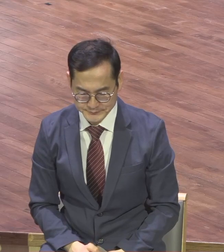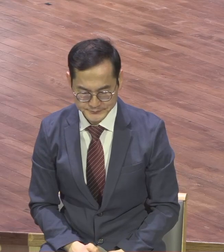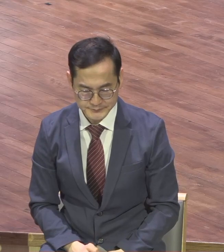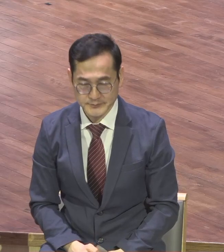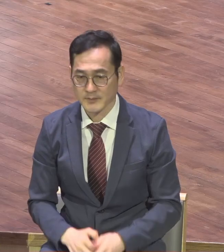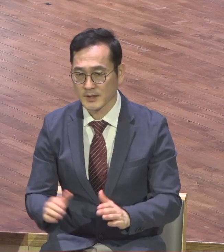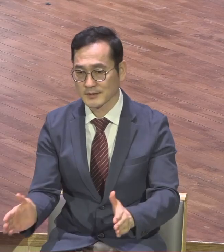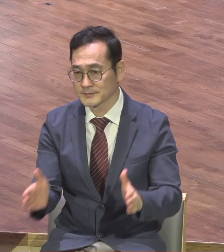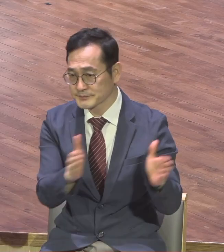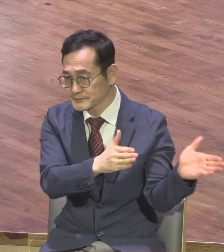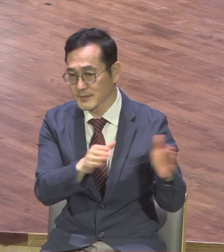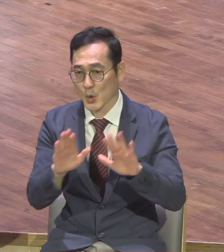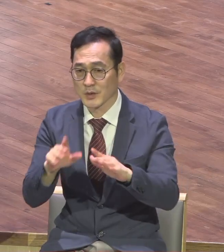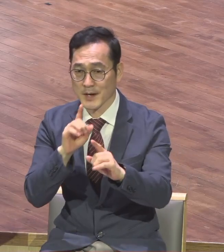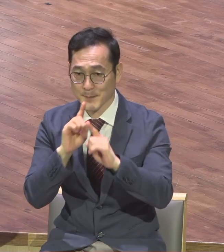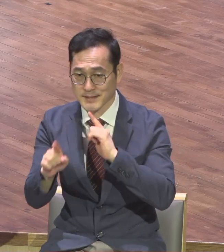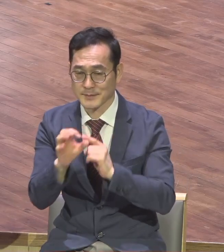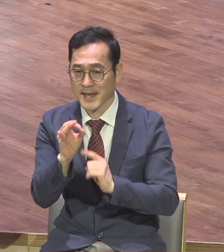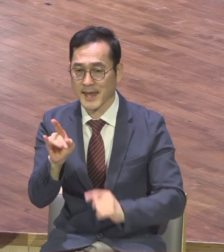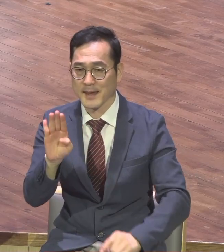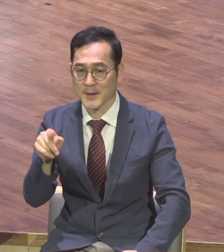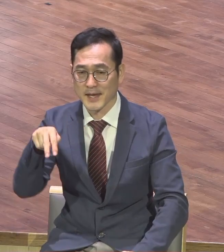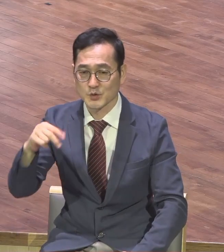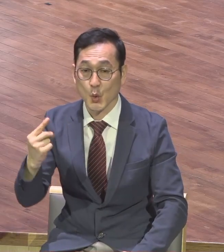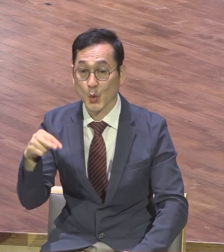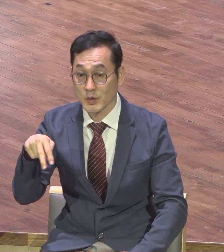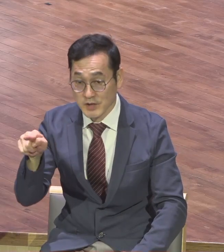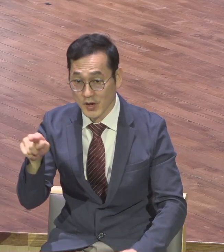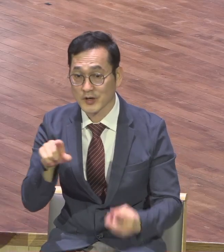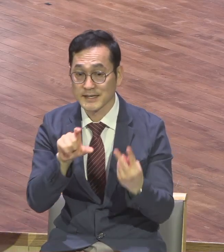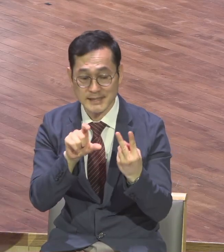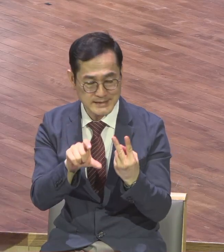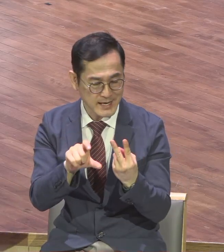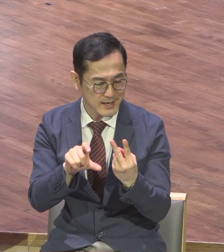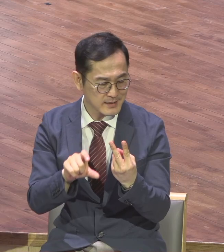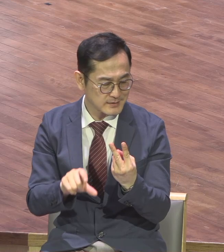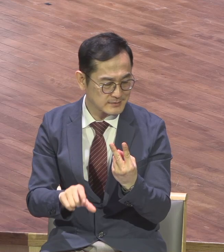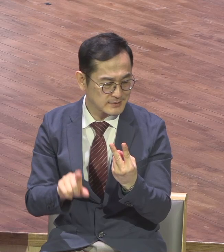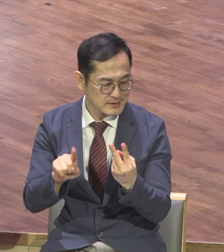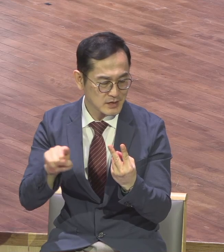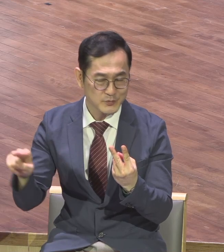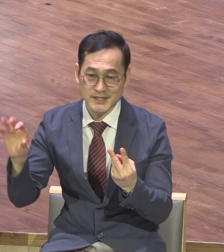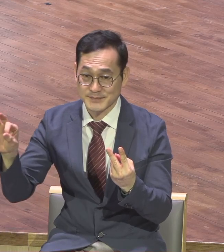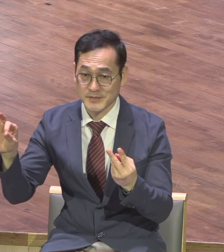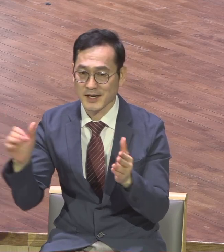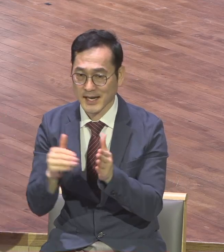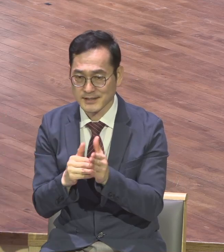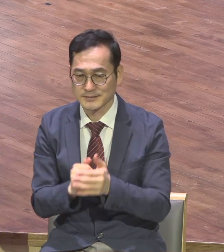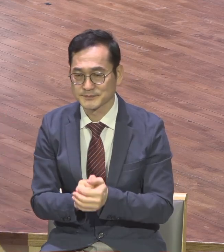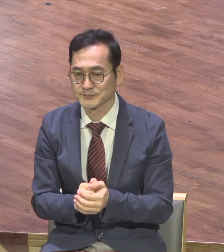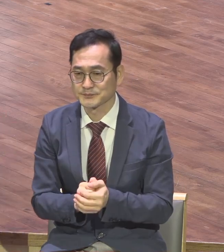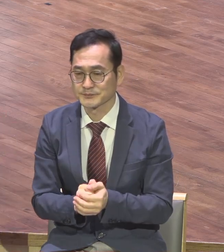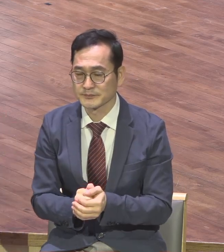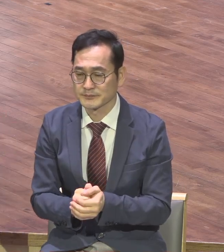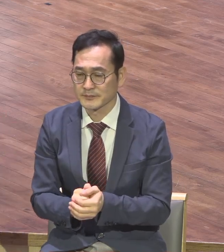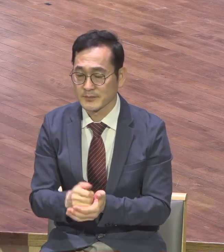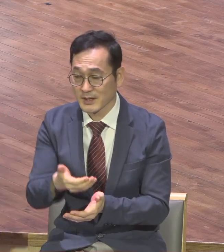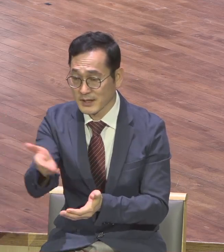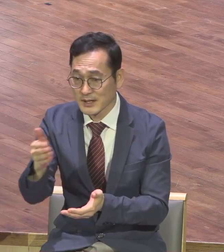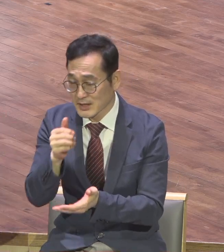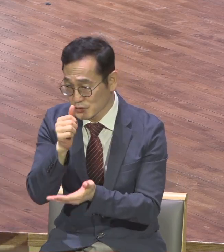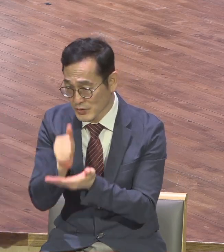하나님 말씀은 에베소서 2장 1절에서 10절 말씀입니다. 그는 허물과 죄로 죽었던